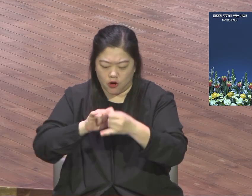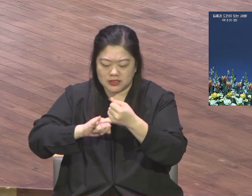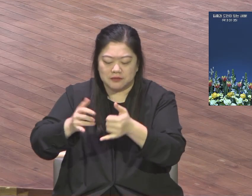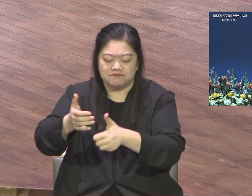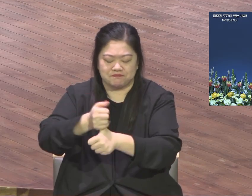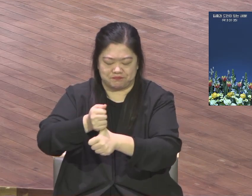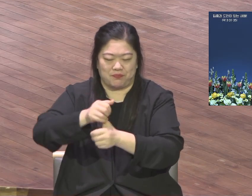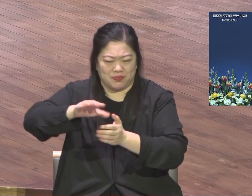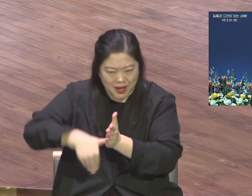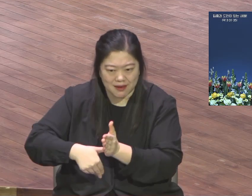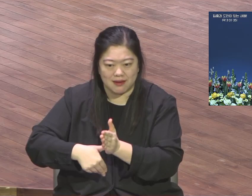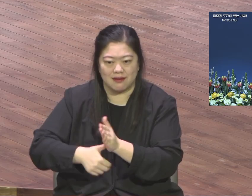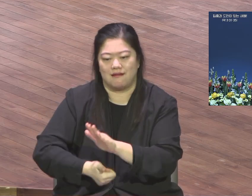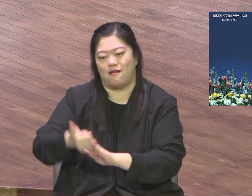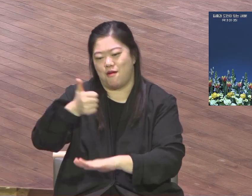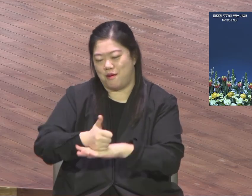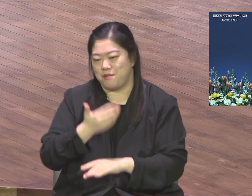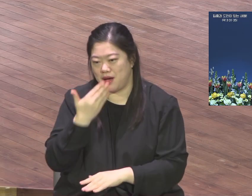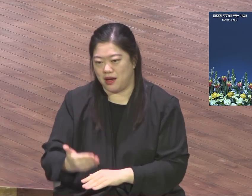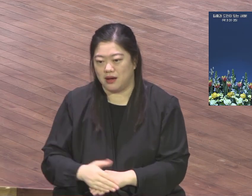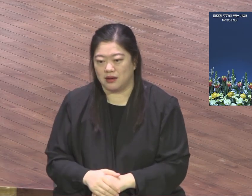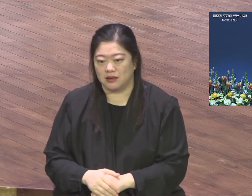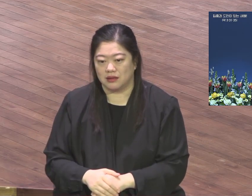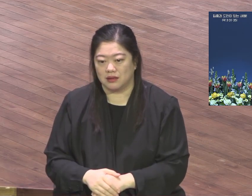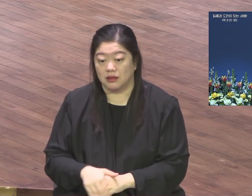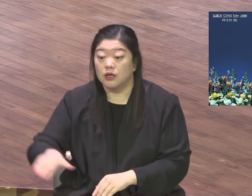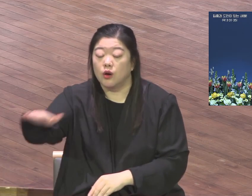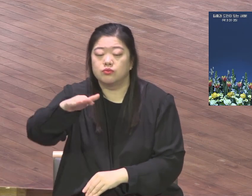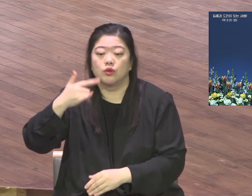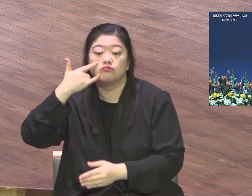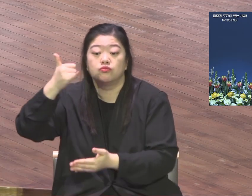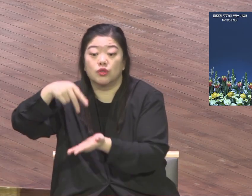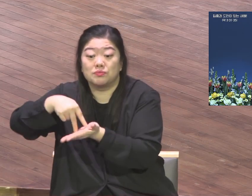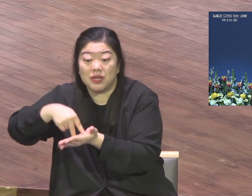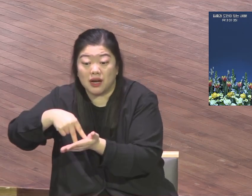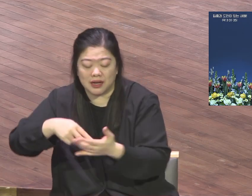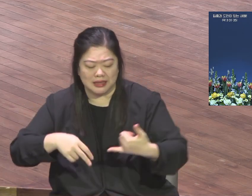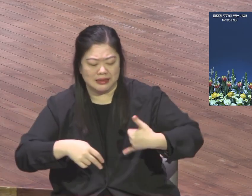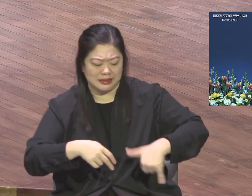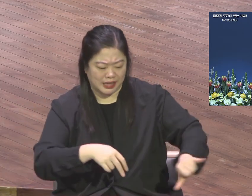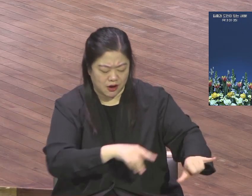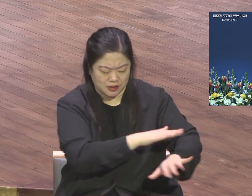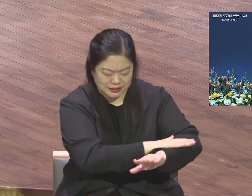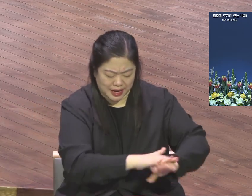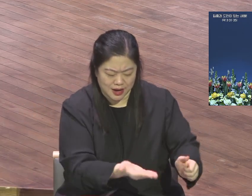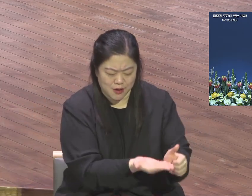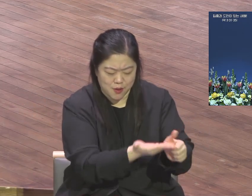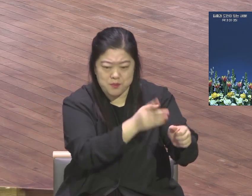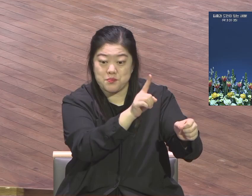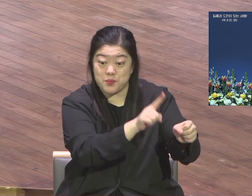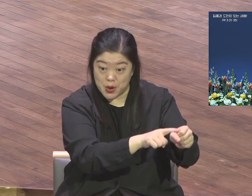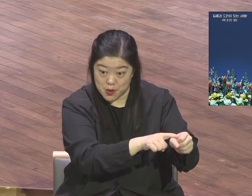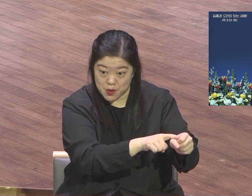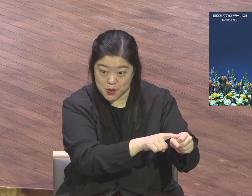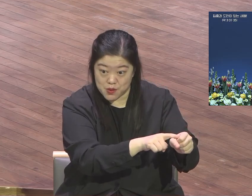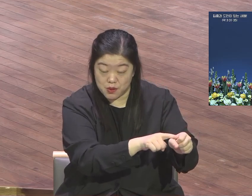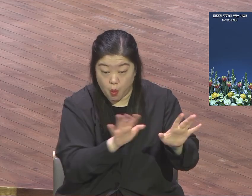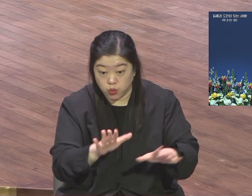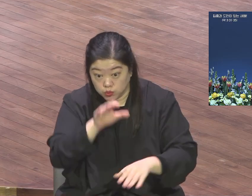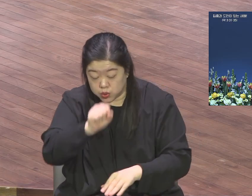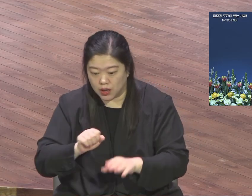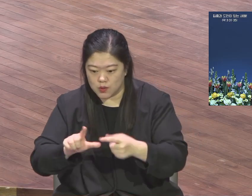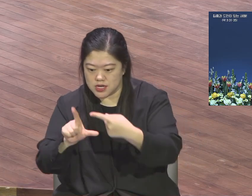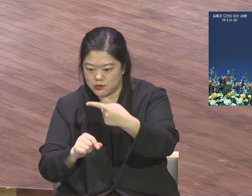이런 자녀들이 되게 해달라고, 이런 내가 되게 해달라고 여러분 지금 오늘부터 새해 첫 주일이니까 기도하시기